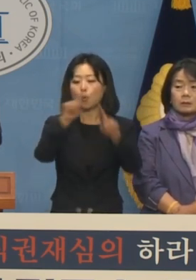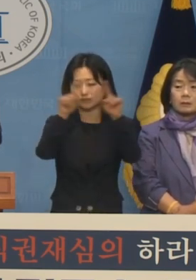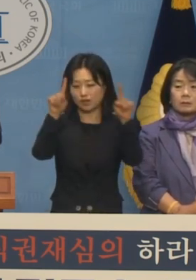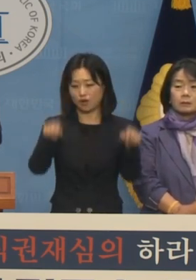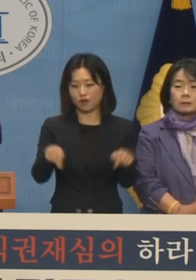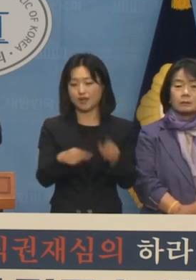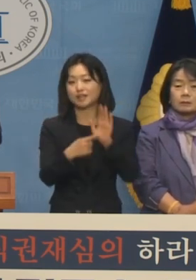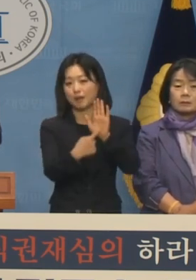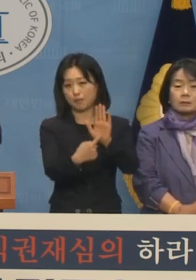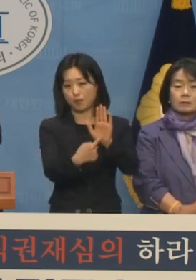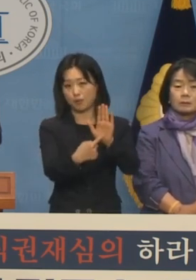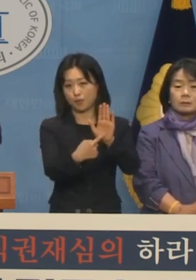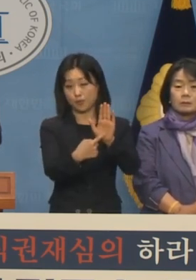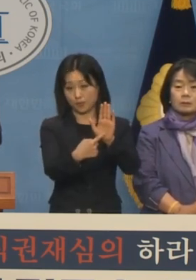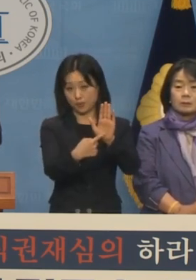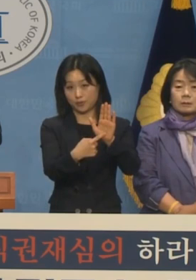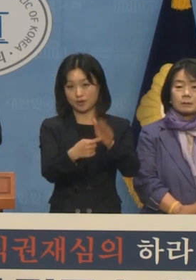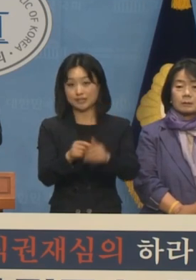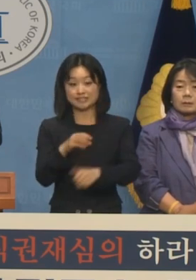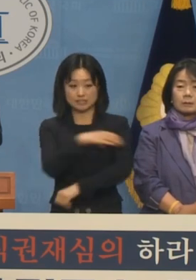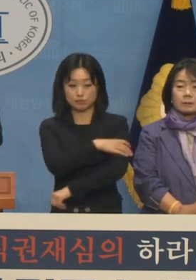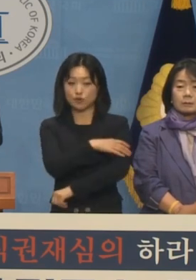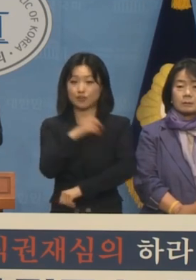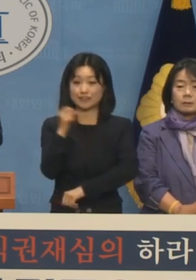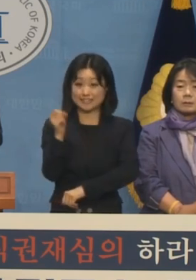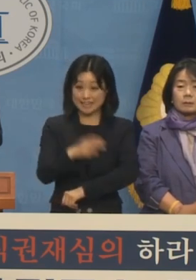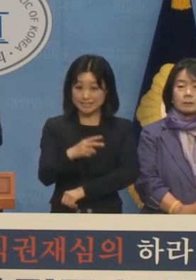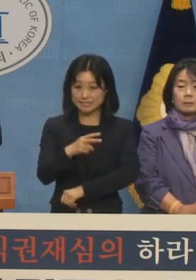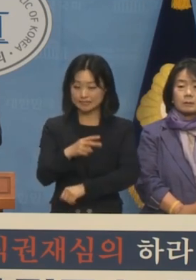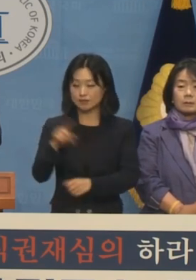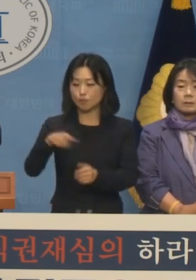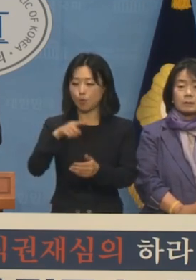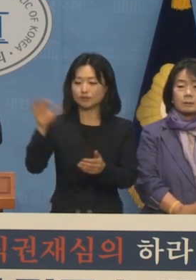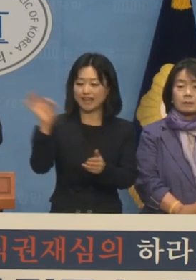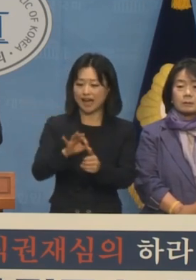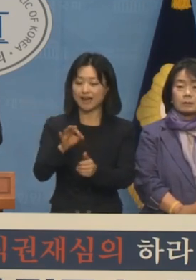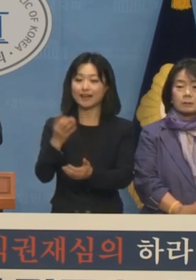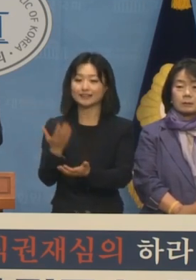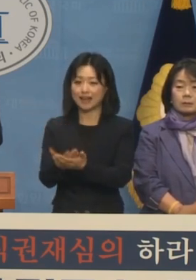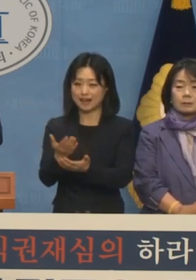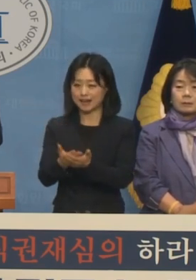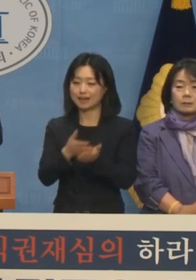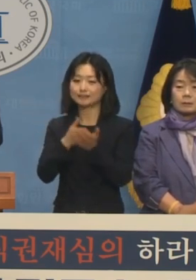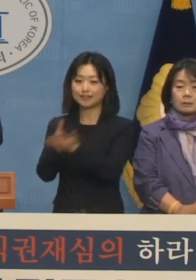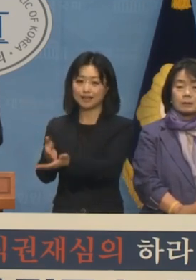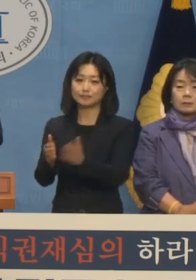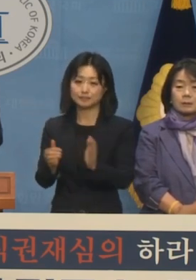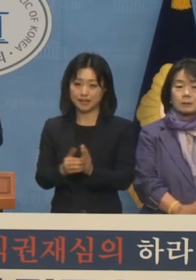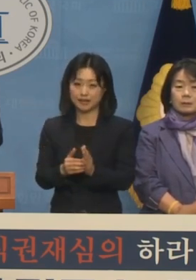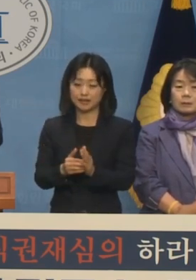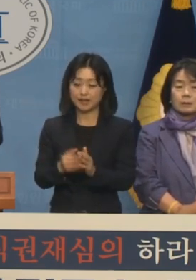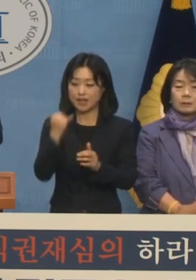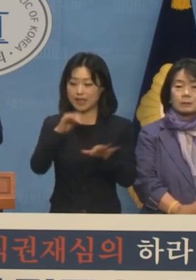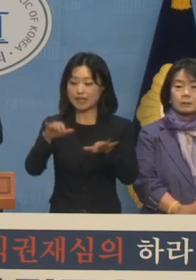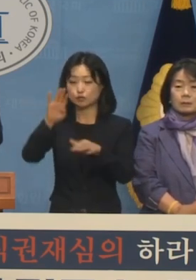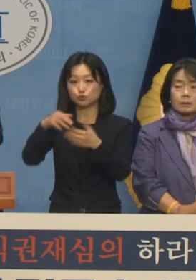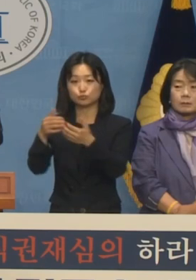냈습니다. 그리고 직권 재심의를 권고했습니다. 그럼에도 불구하고